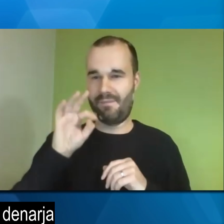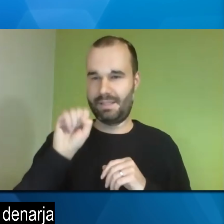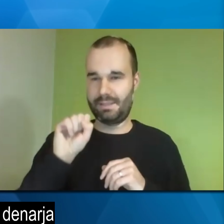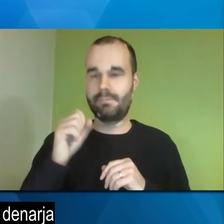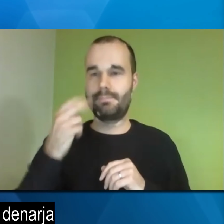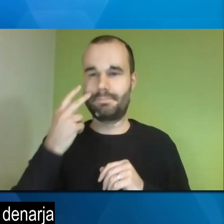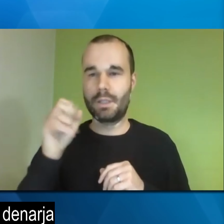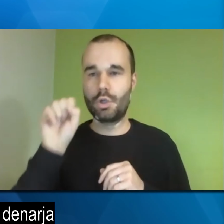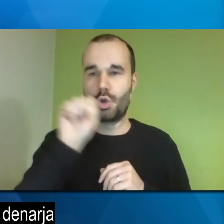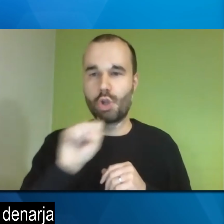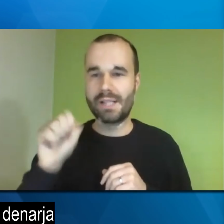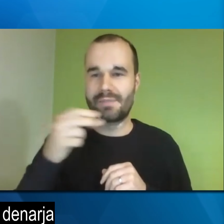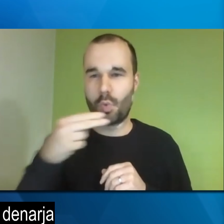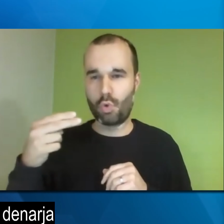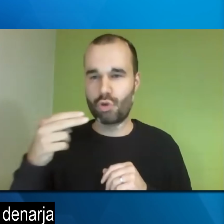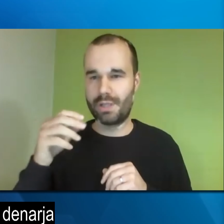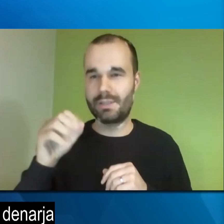Torej, HFS